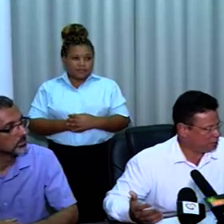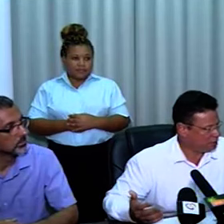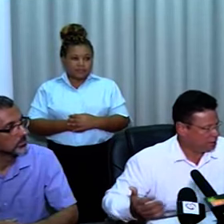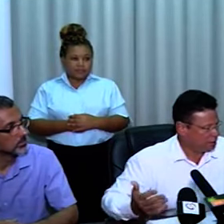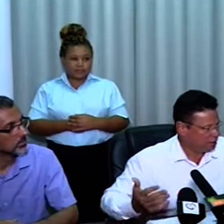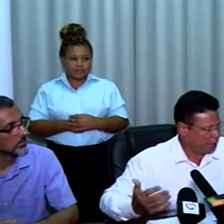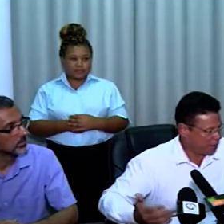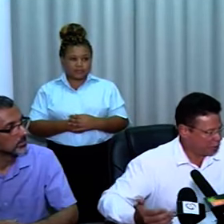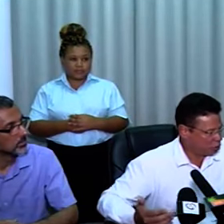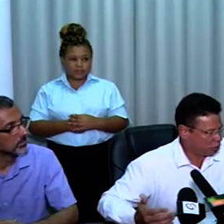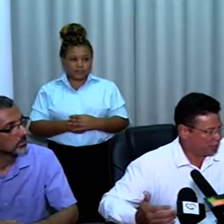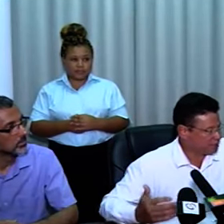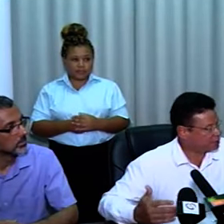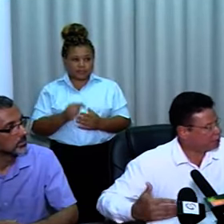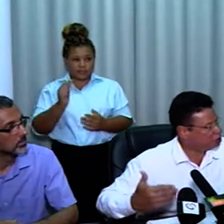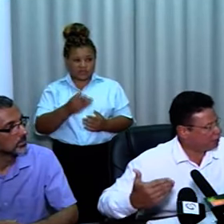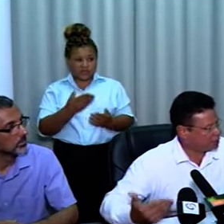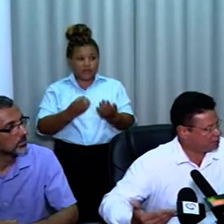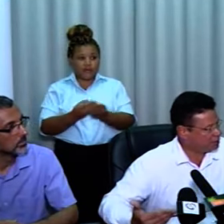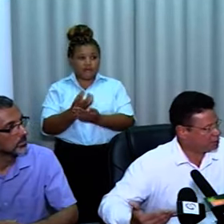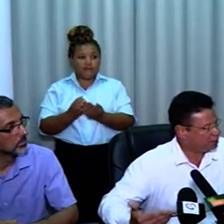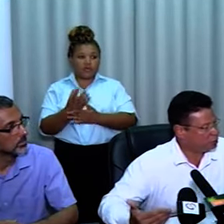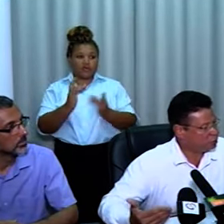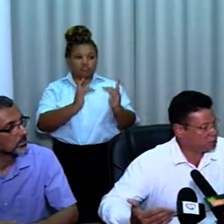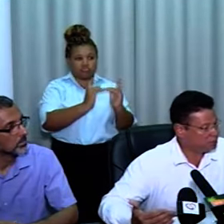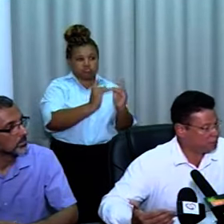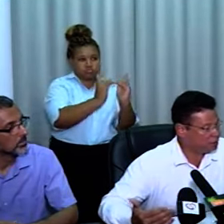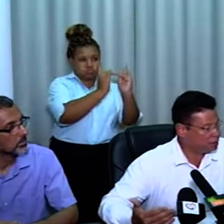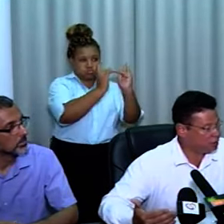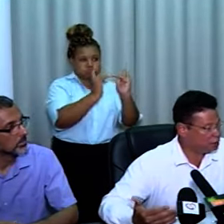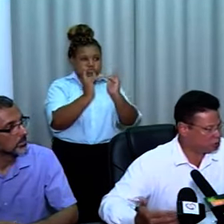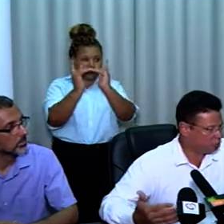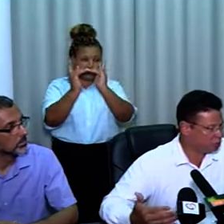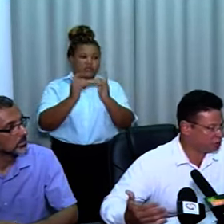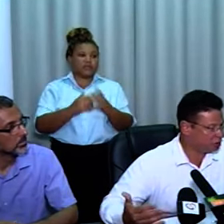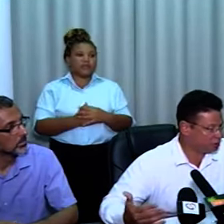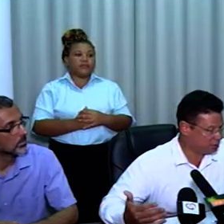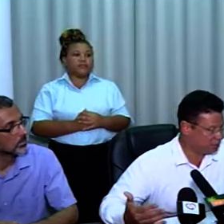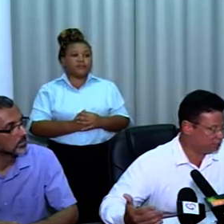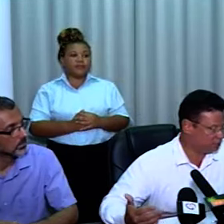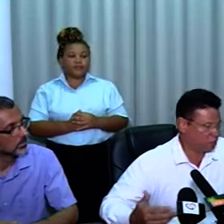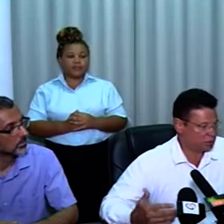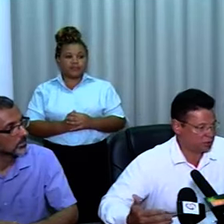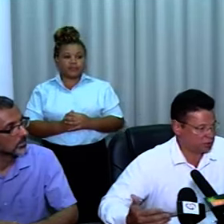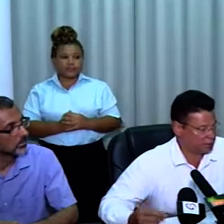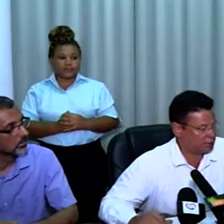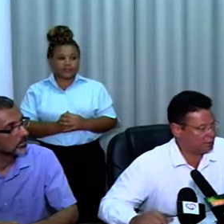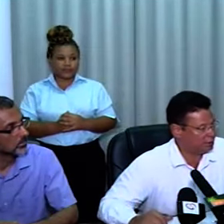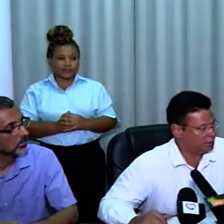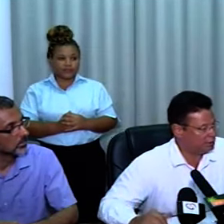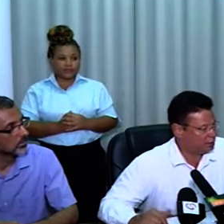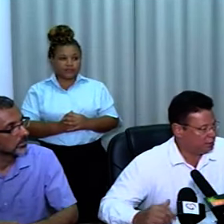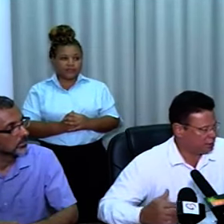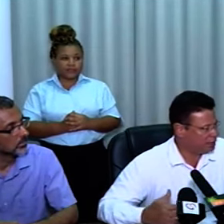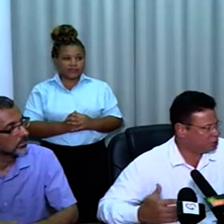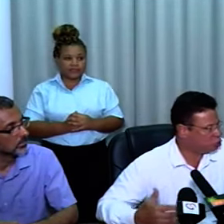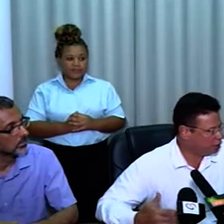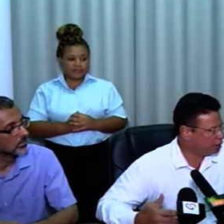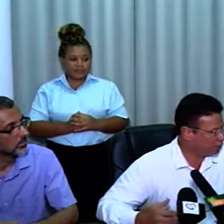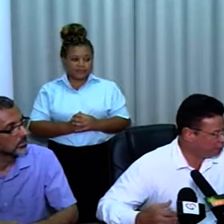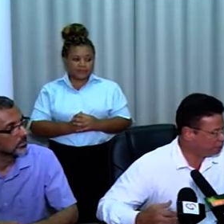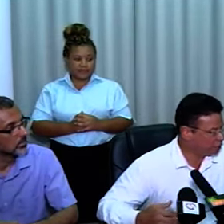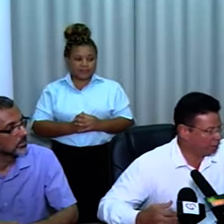est une préparation, qui est sa surge capacité qui existe dans notre team, Emergency Operation Team, Operation Center, qui est une